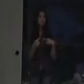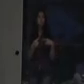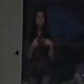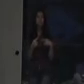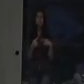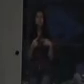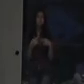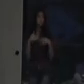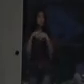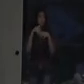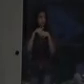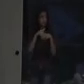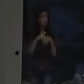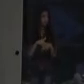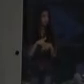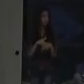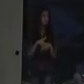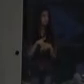Em votação.